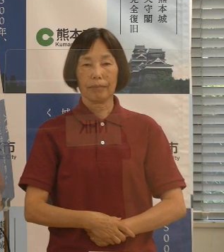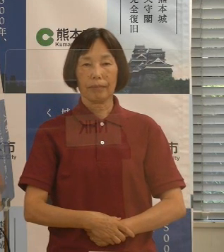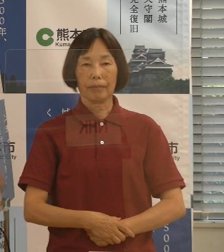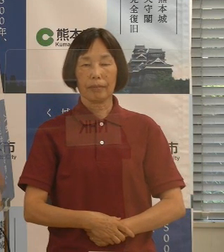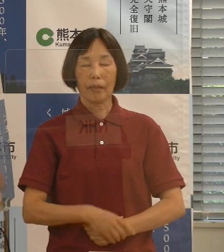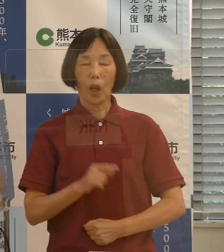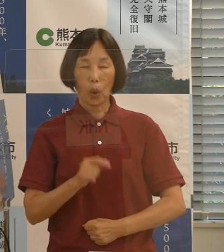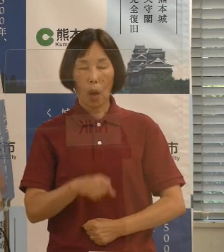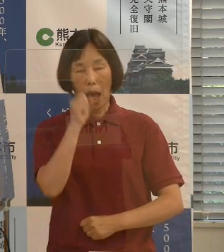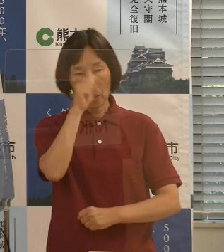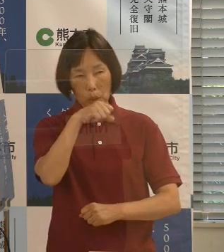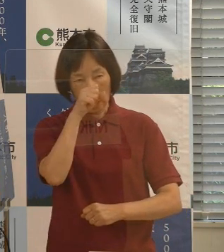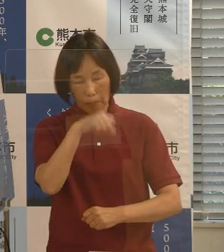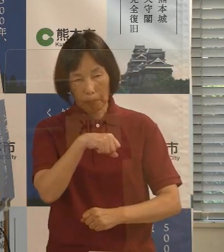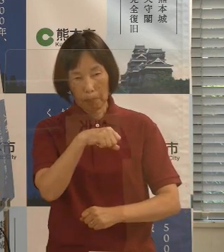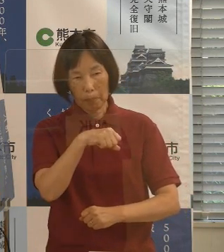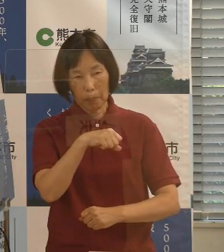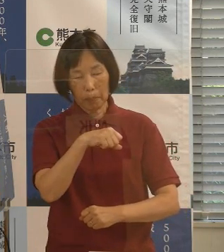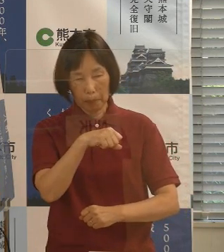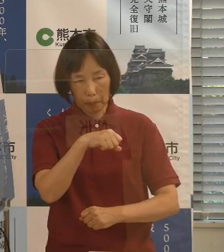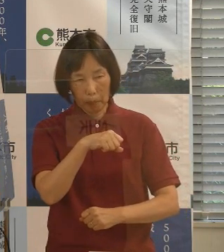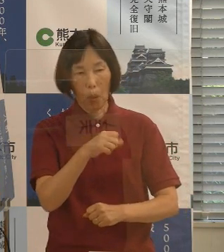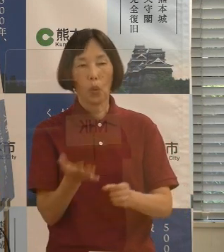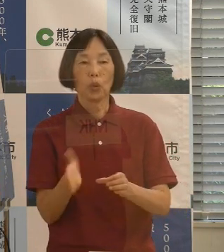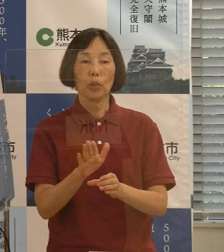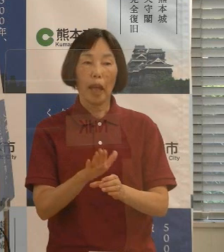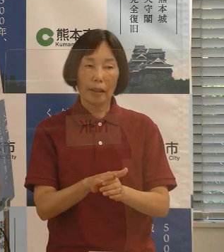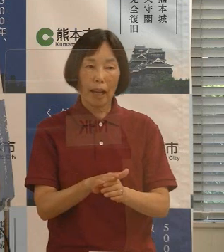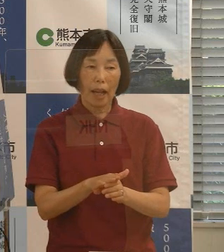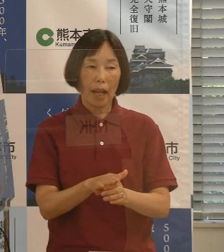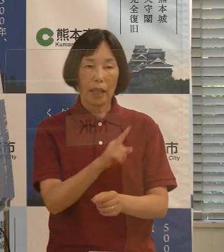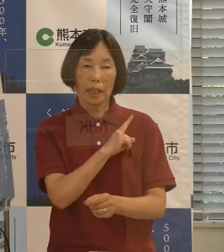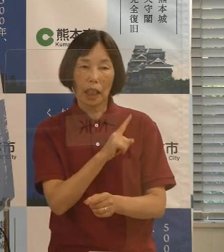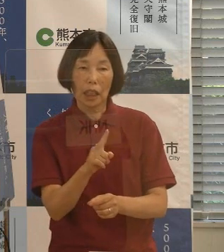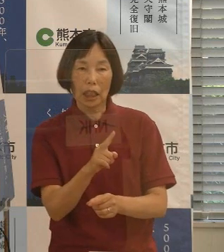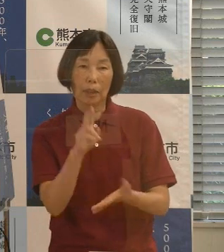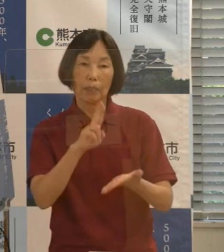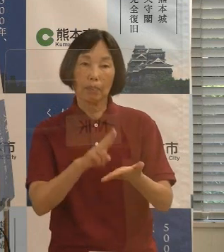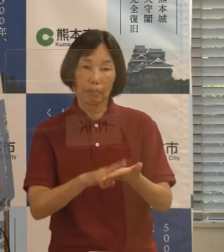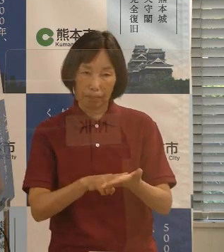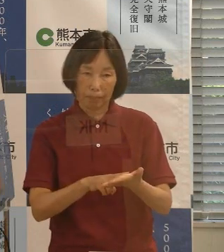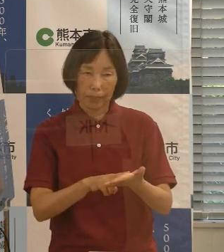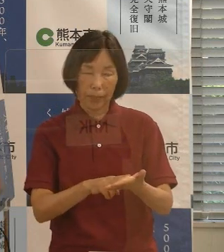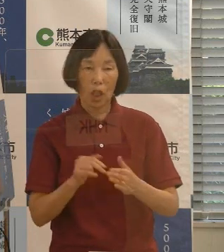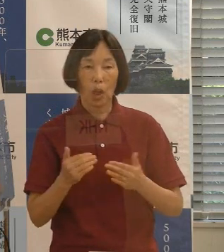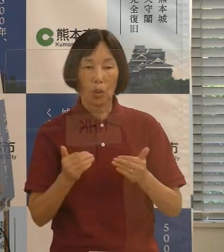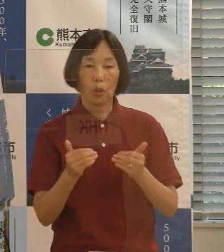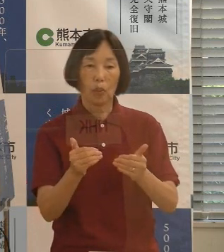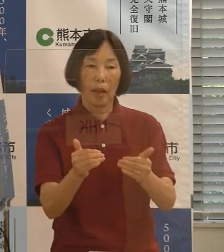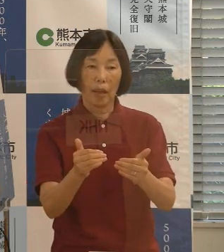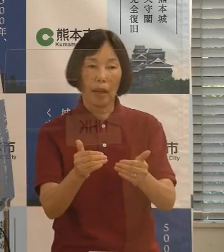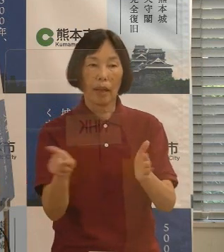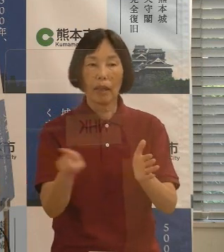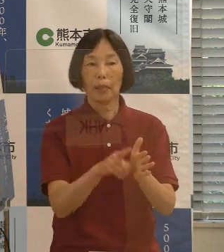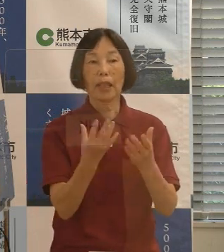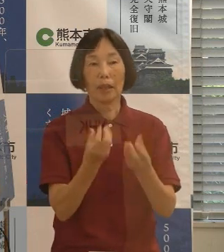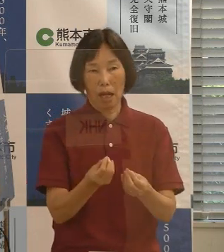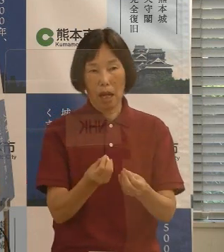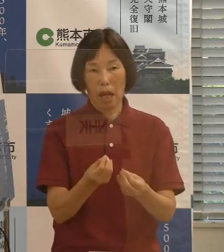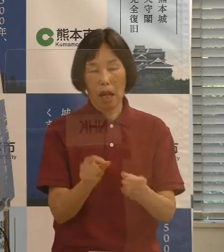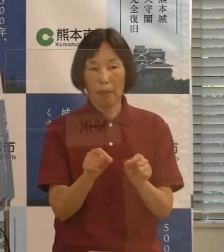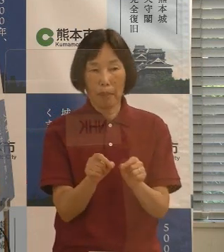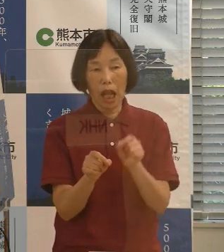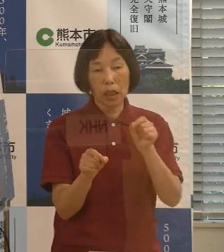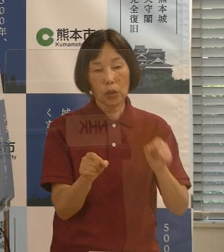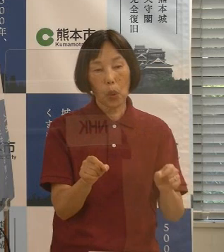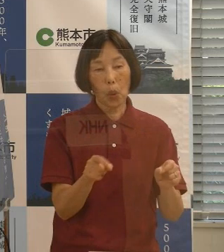まあ、これは予算も含めて専決処分をしたりですね、今までもこうしてきましたので、今後まあ延長になった部分についてはです